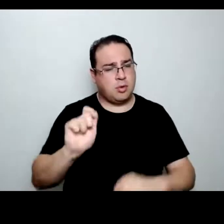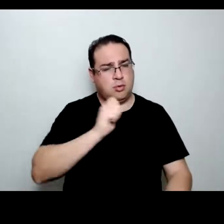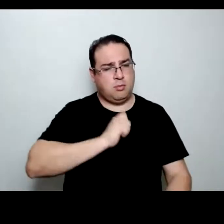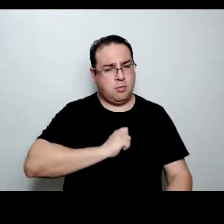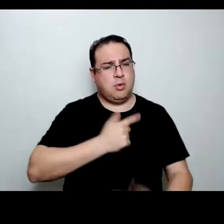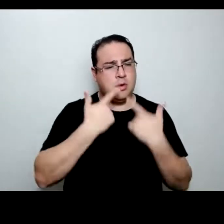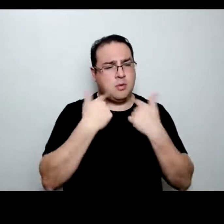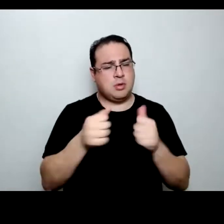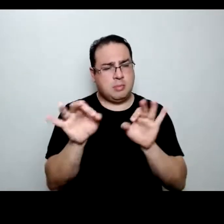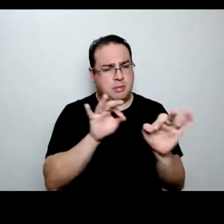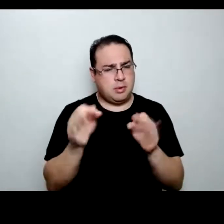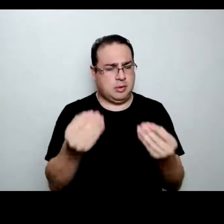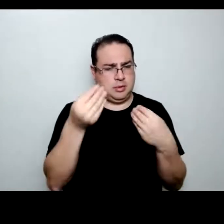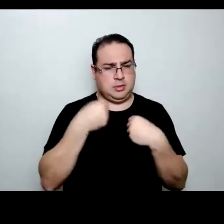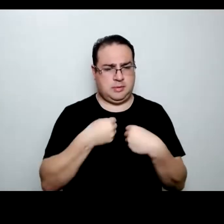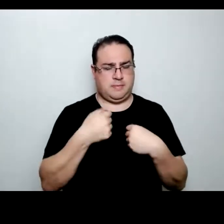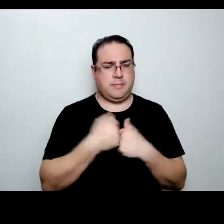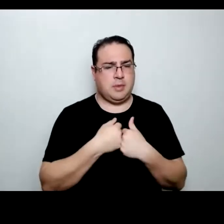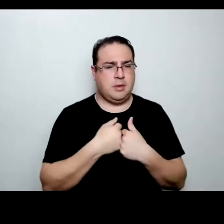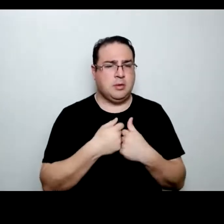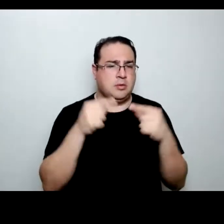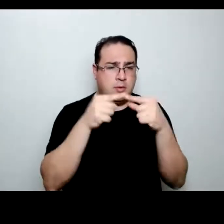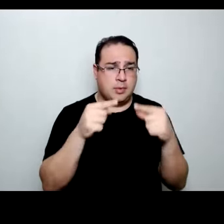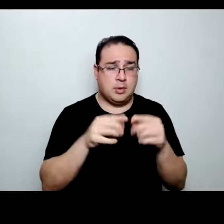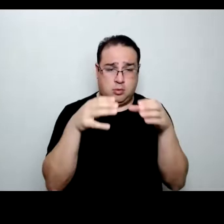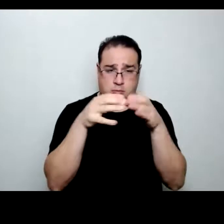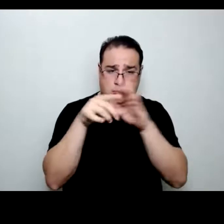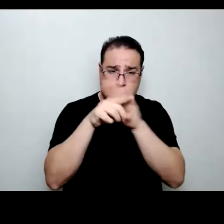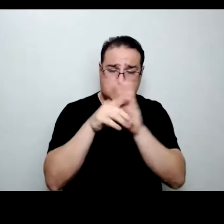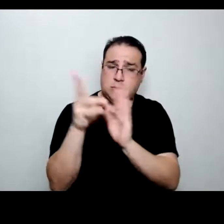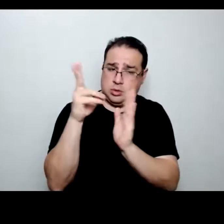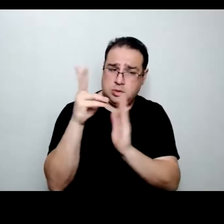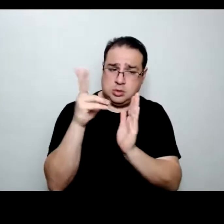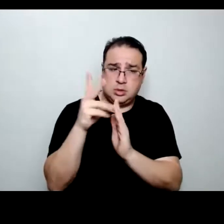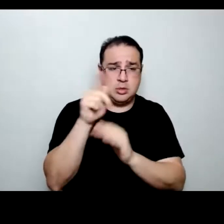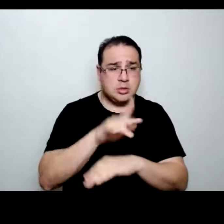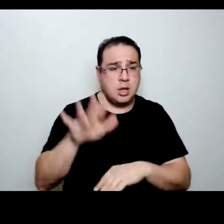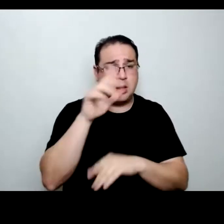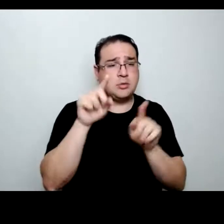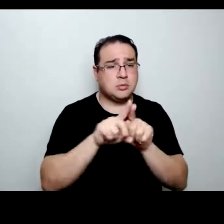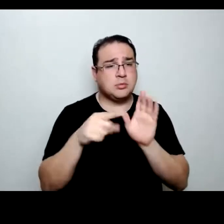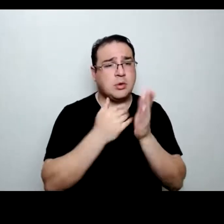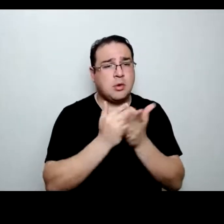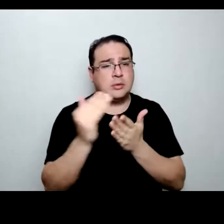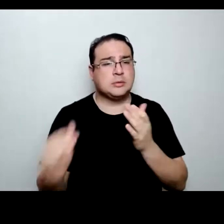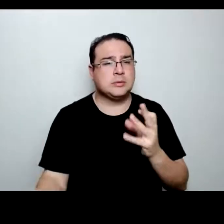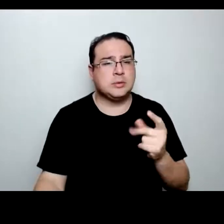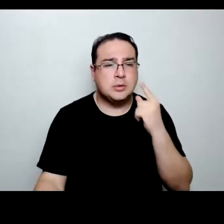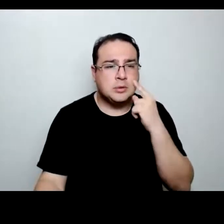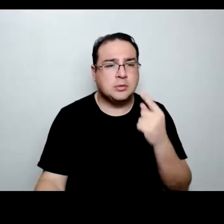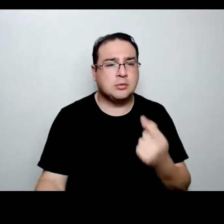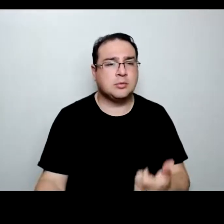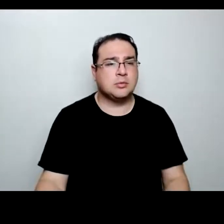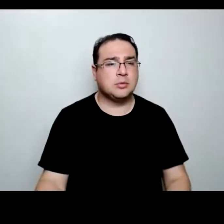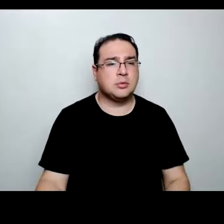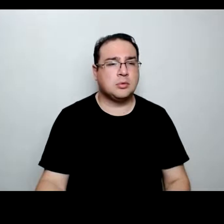produzindo para si. E no caso dos pesquisadores indígenas, em geral, também começa com esse